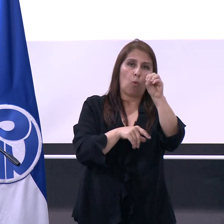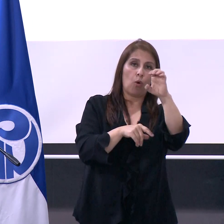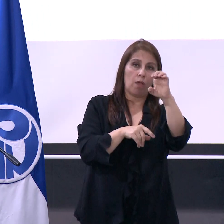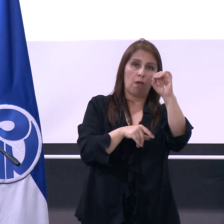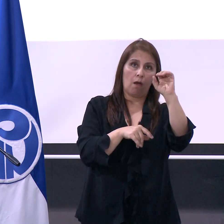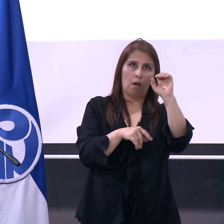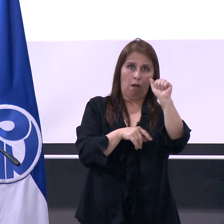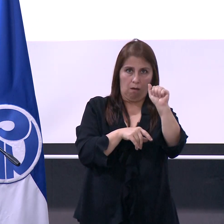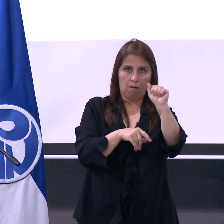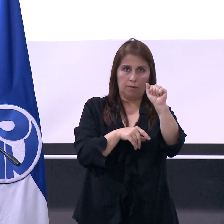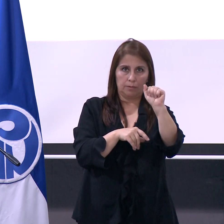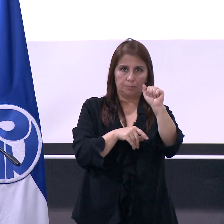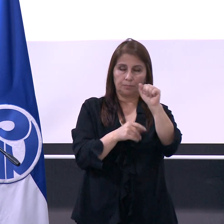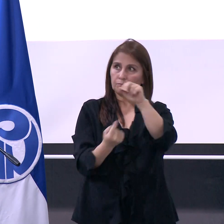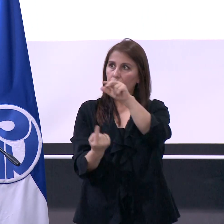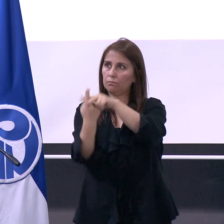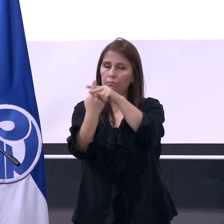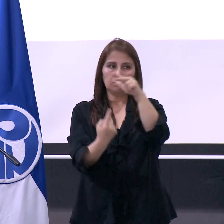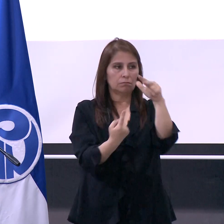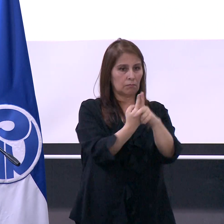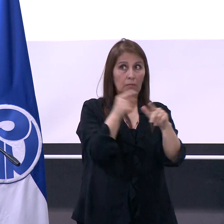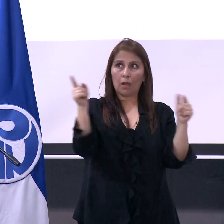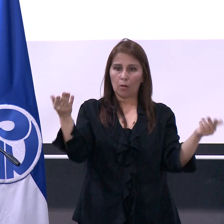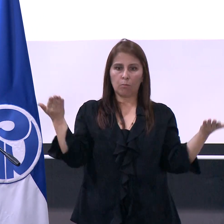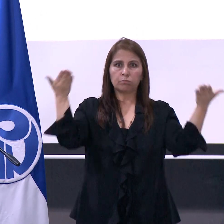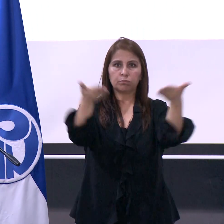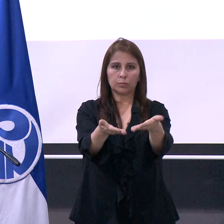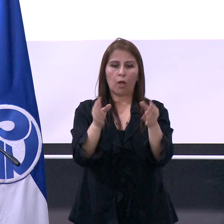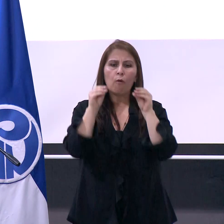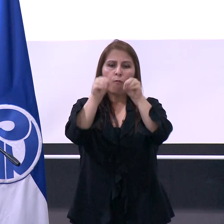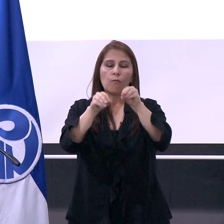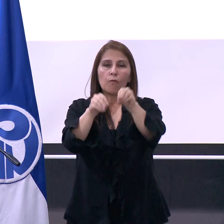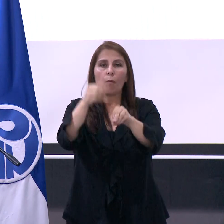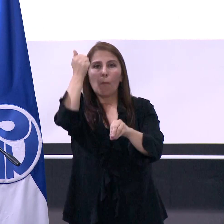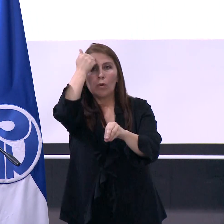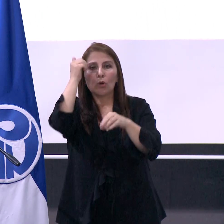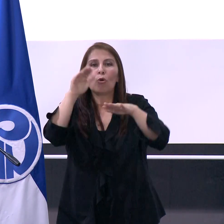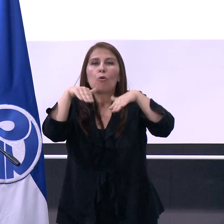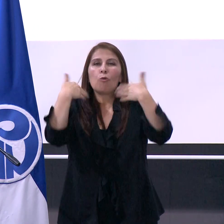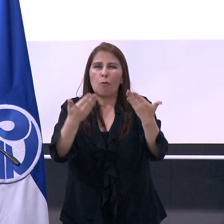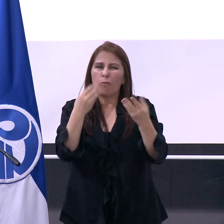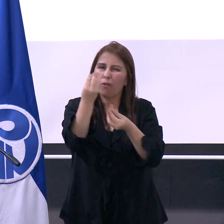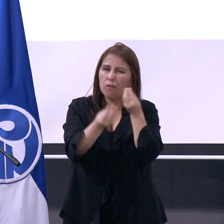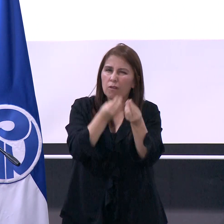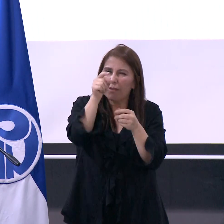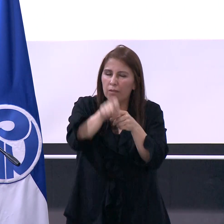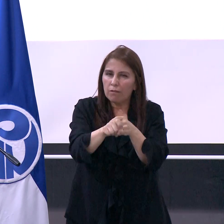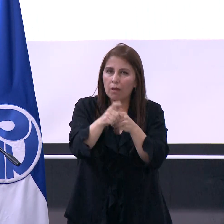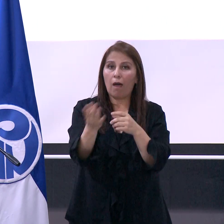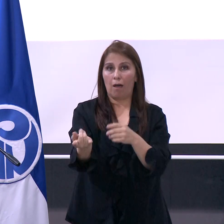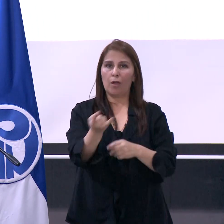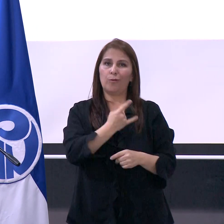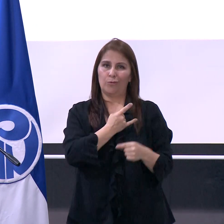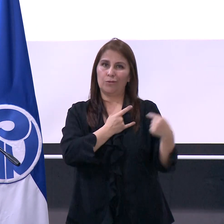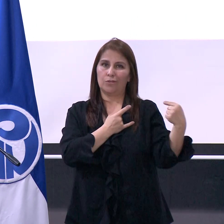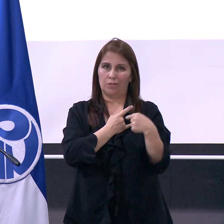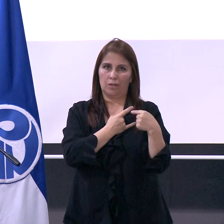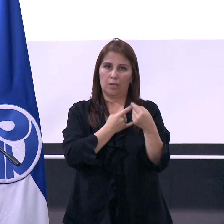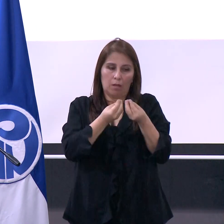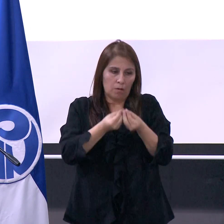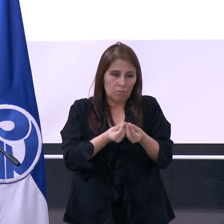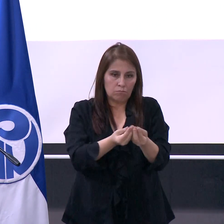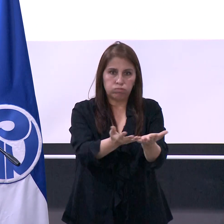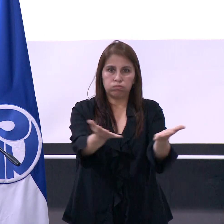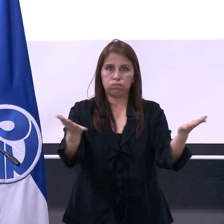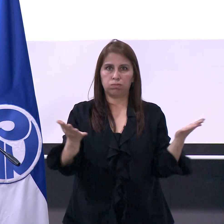se comenzaba a plantear la necesidad de que la formación de maestros se hiciera a nivel universitario y que se ampliarán las ofertas para formar